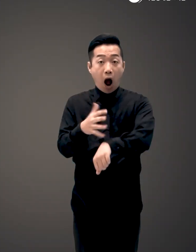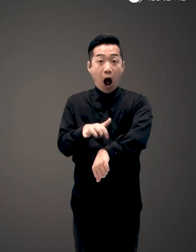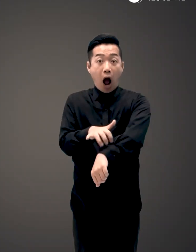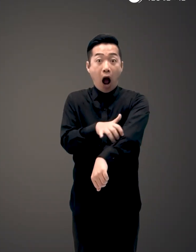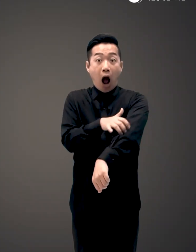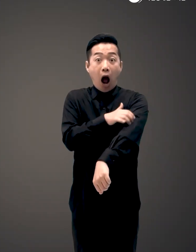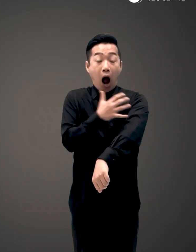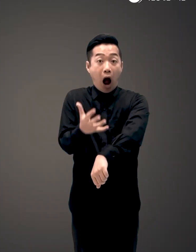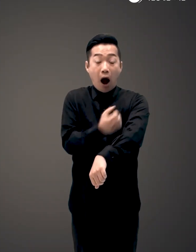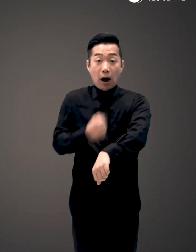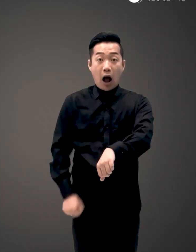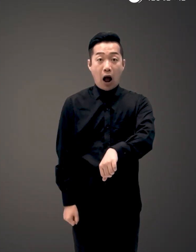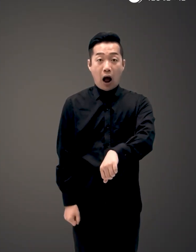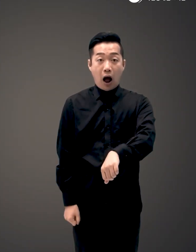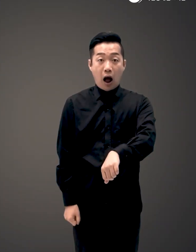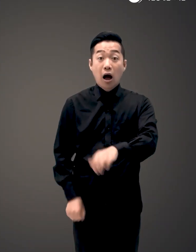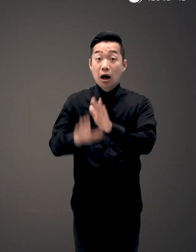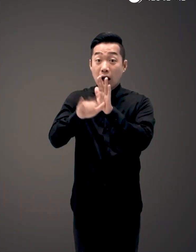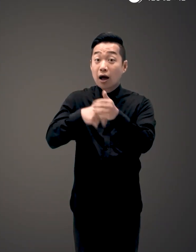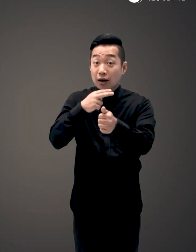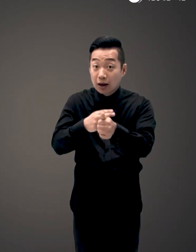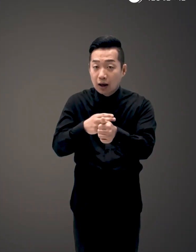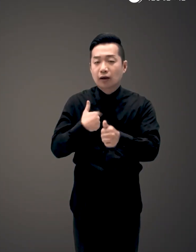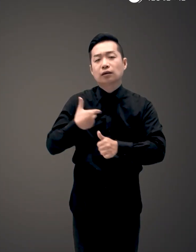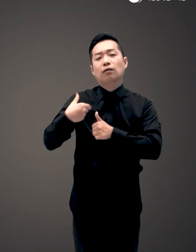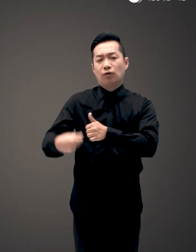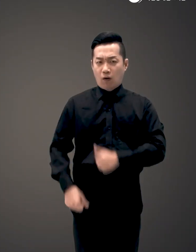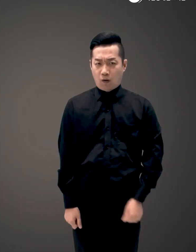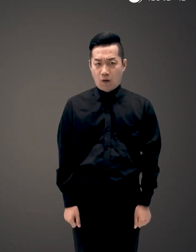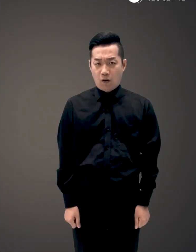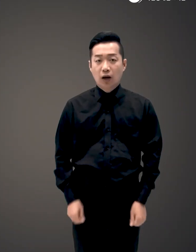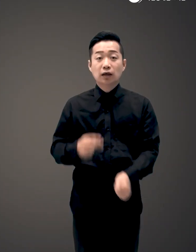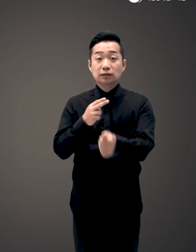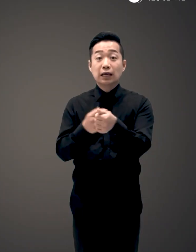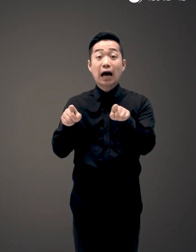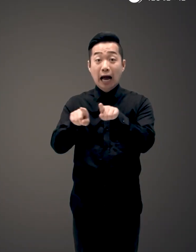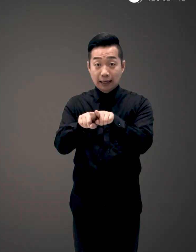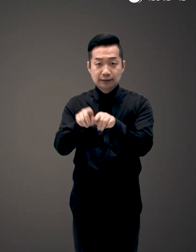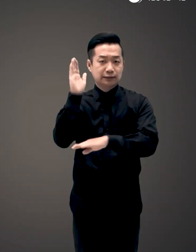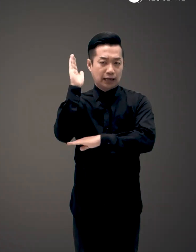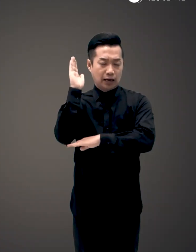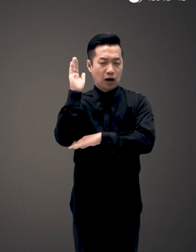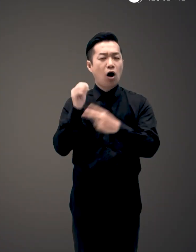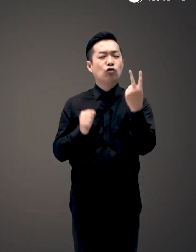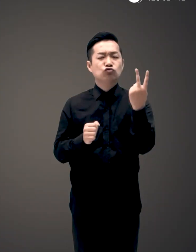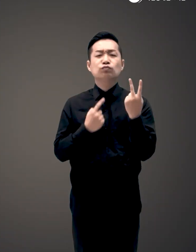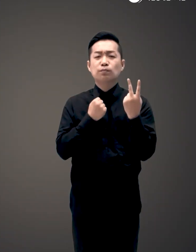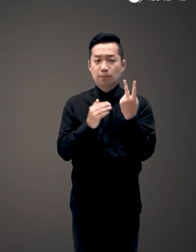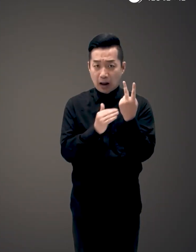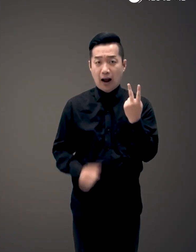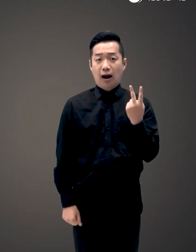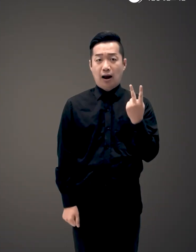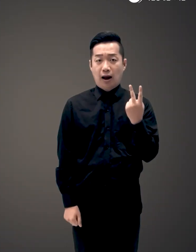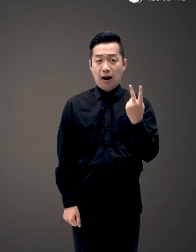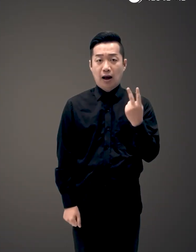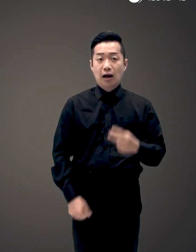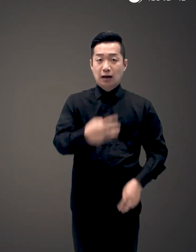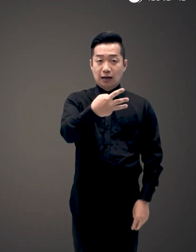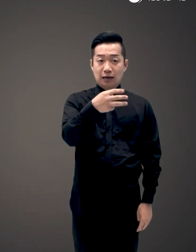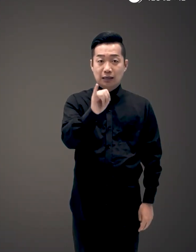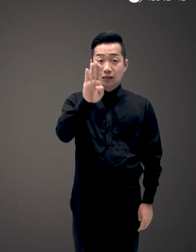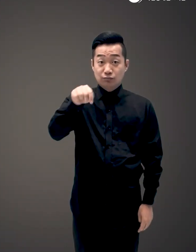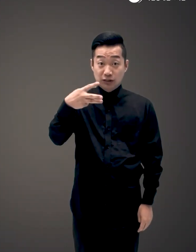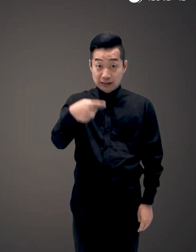소름이 돋았거든요. 그리고 그때 마침 선생님이 저를 불러주셔서 선생님이랑 강연을 같이 2번을 섰어요. 그